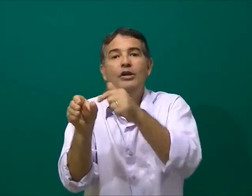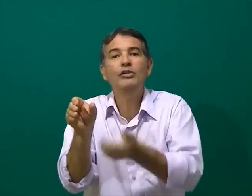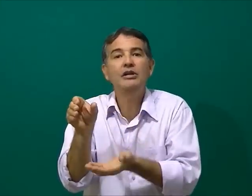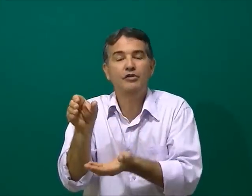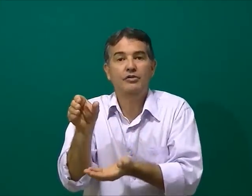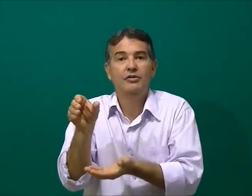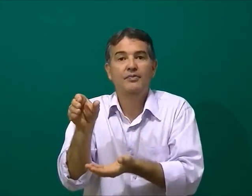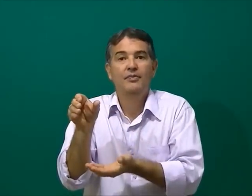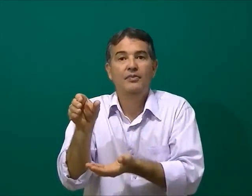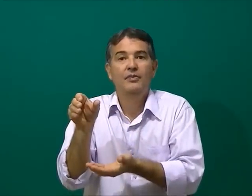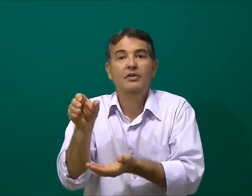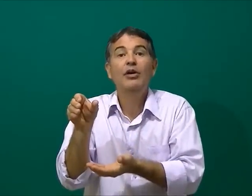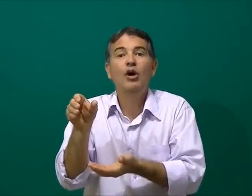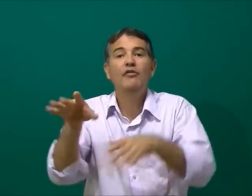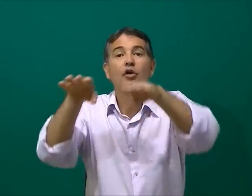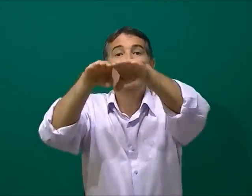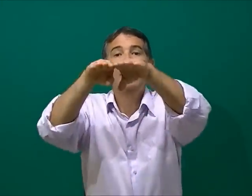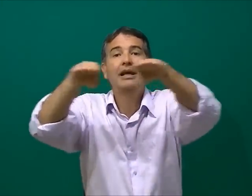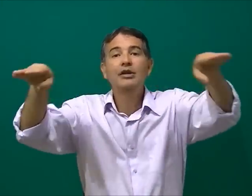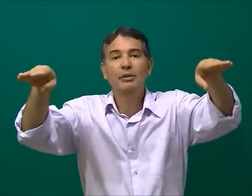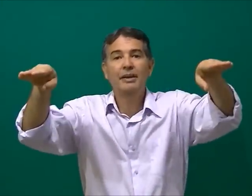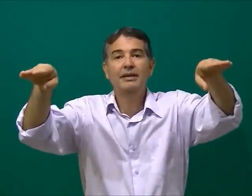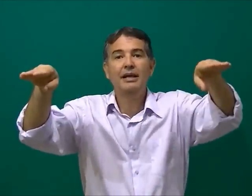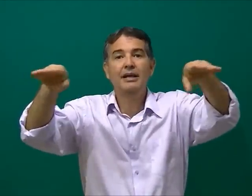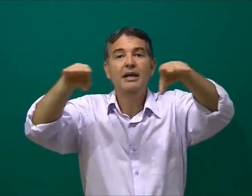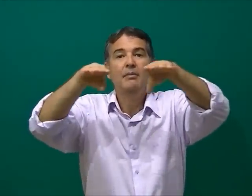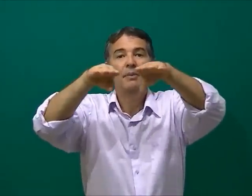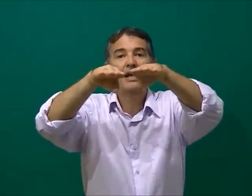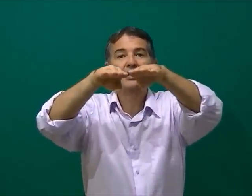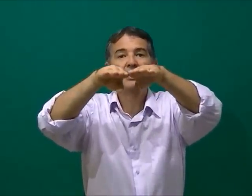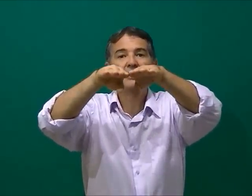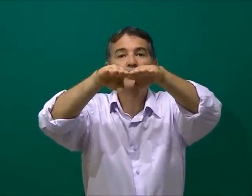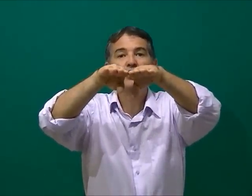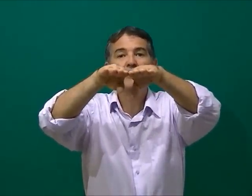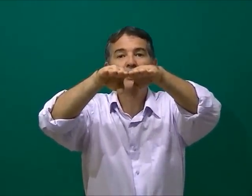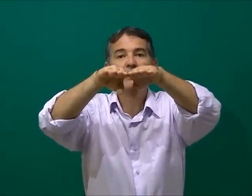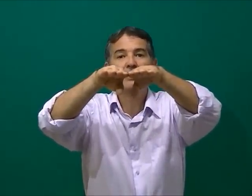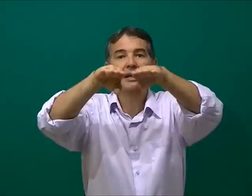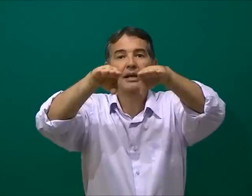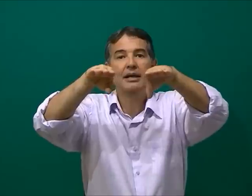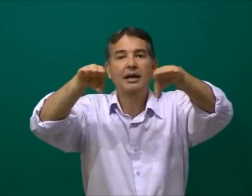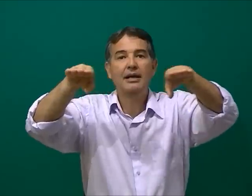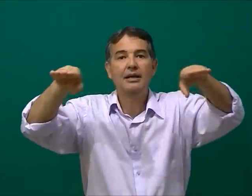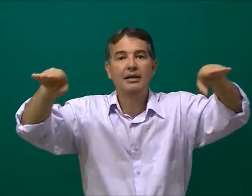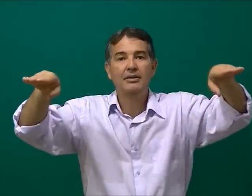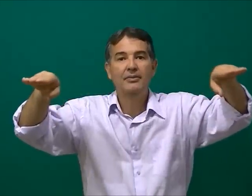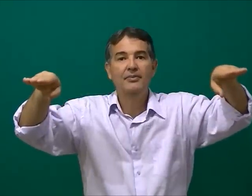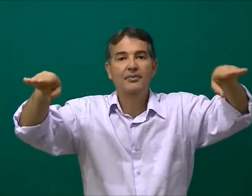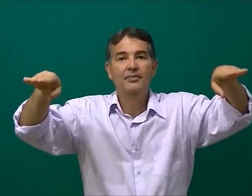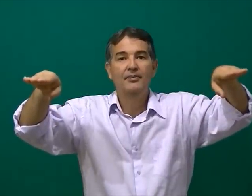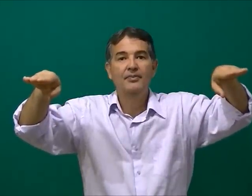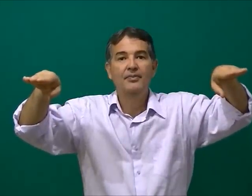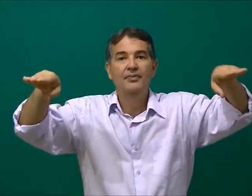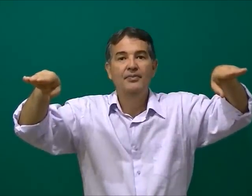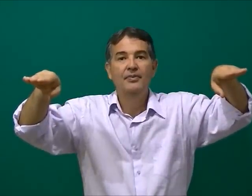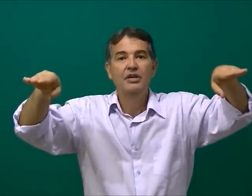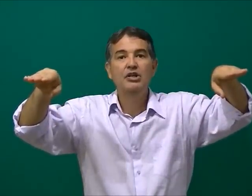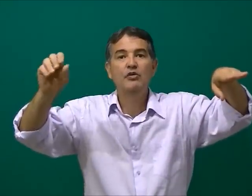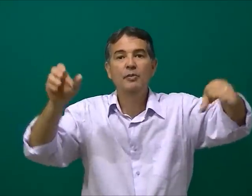do livro. E agora, vou colocar ele numa prateleira. Preste atenção no nível da prateleira, aqui. Então eu vou pegar